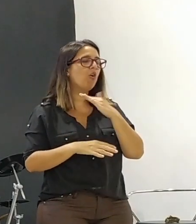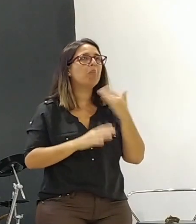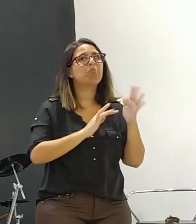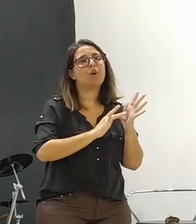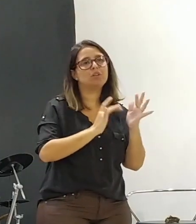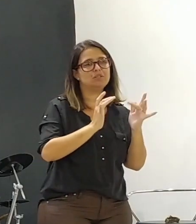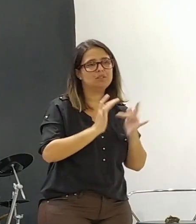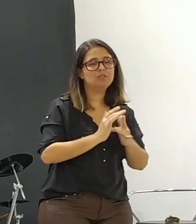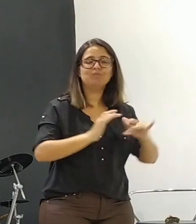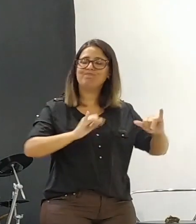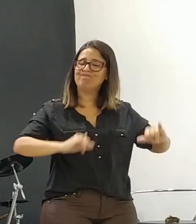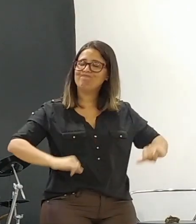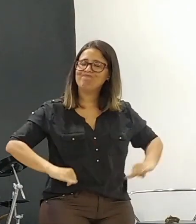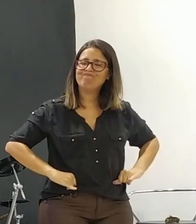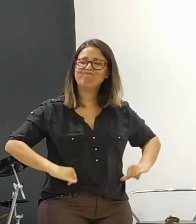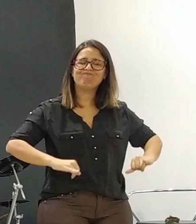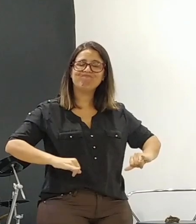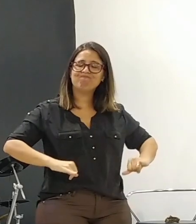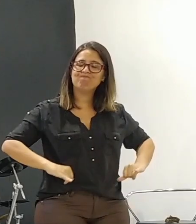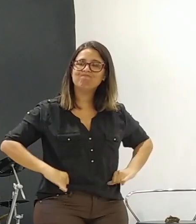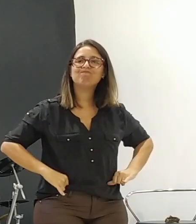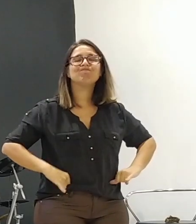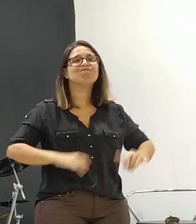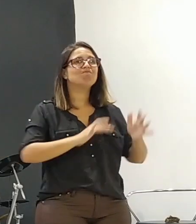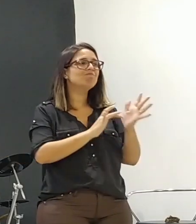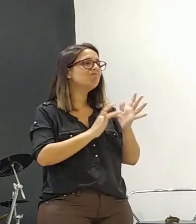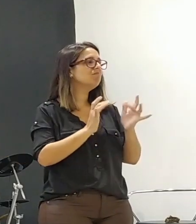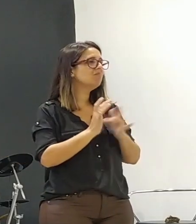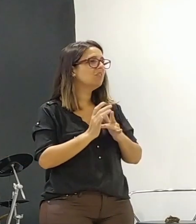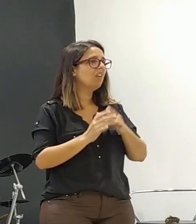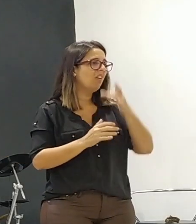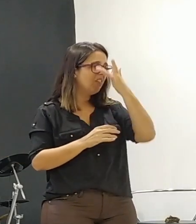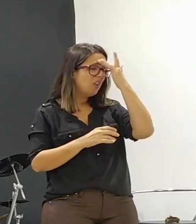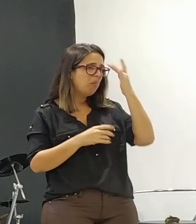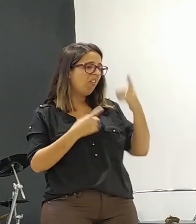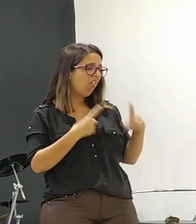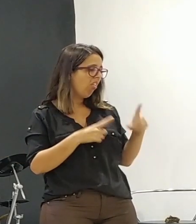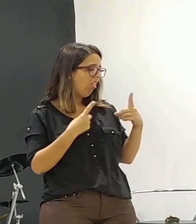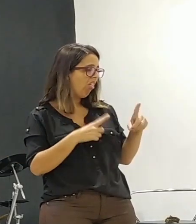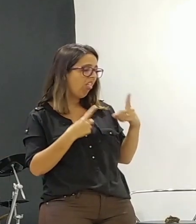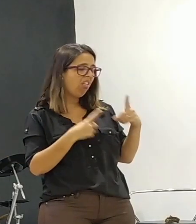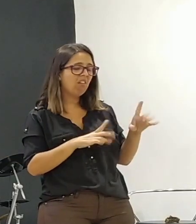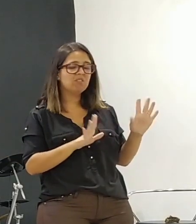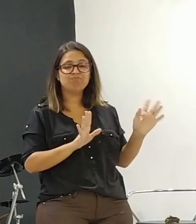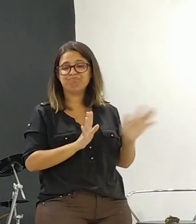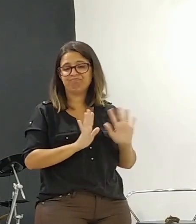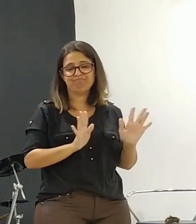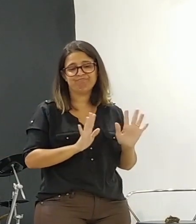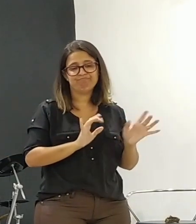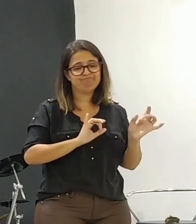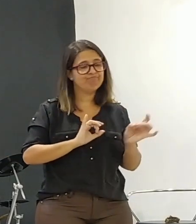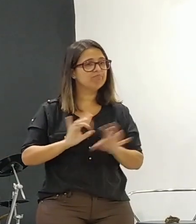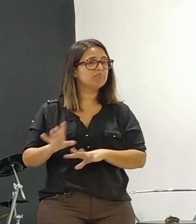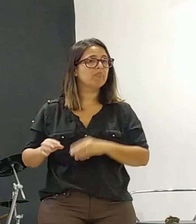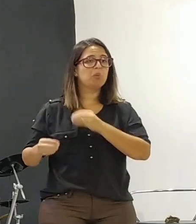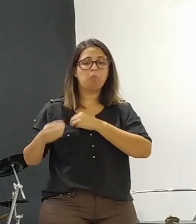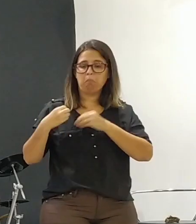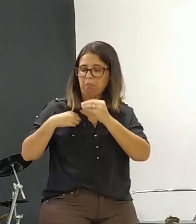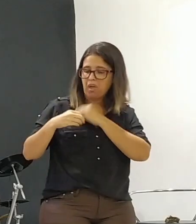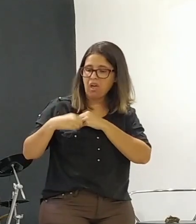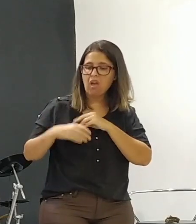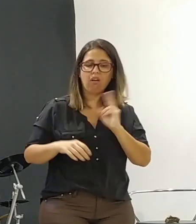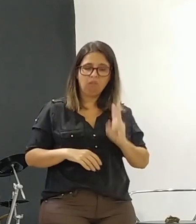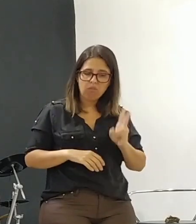a dor que ele sofreu, o sofrimento que ele teve. Tem gente que está banalizando essas coisas, porque peca,